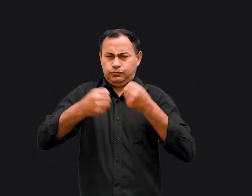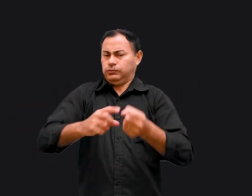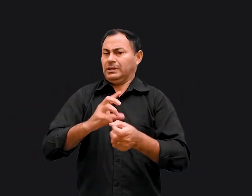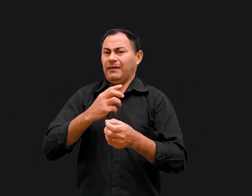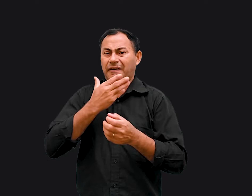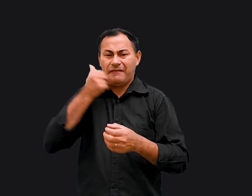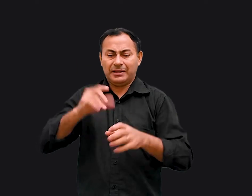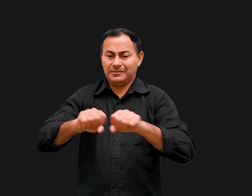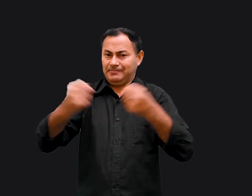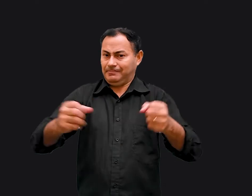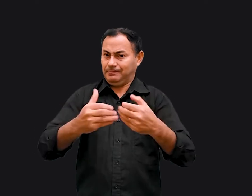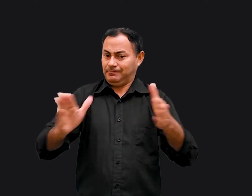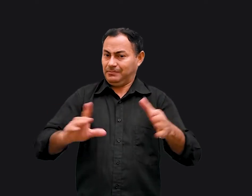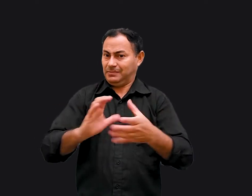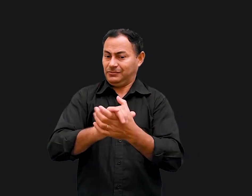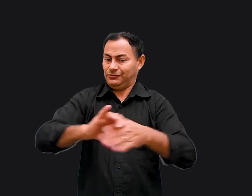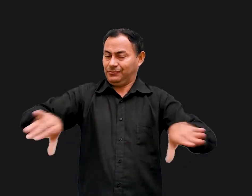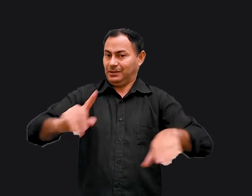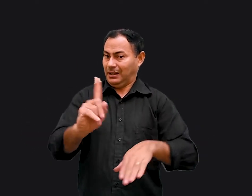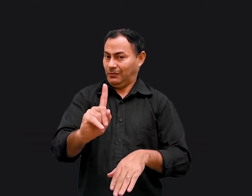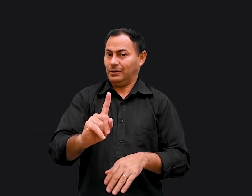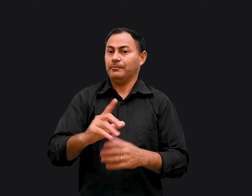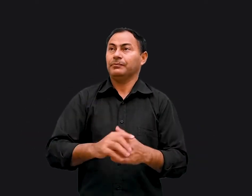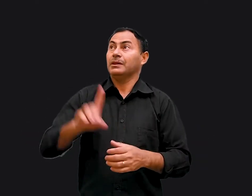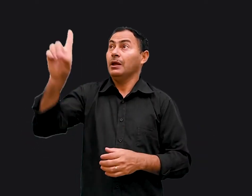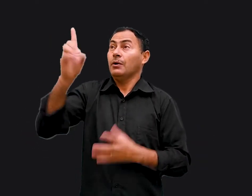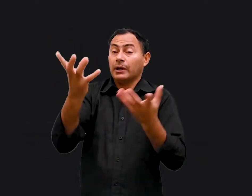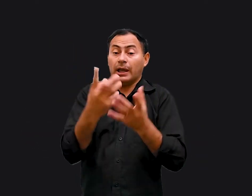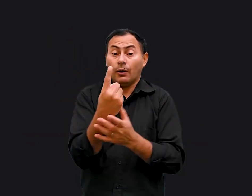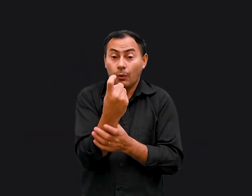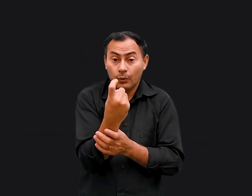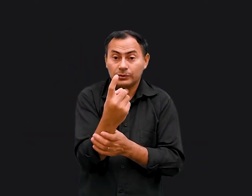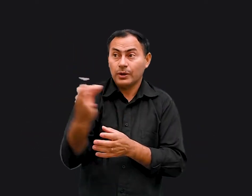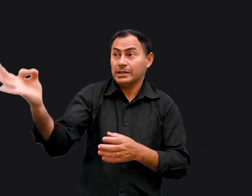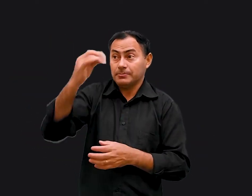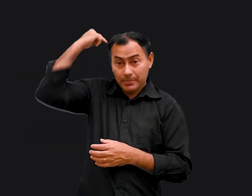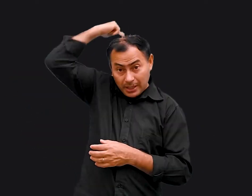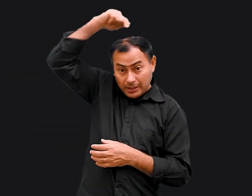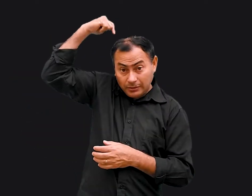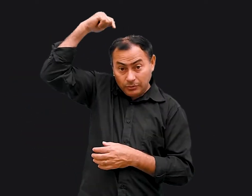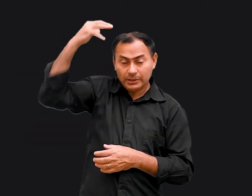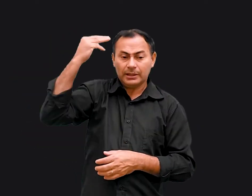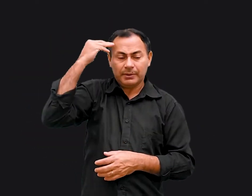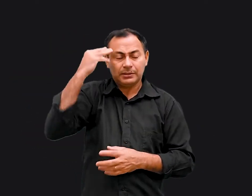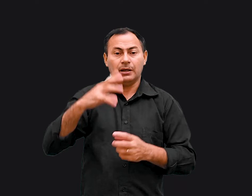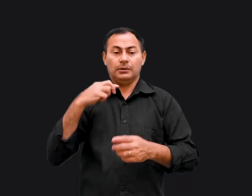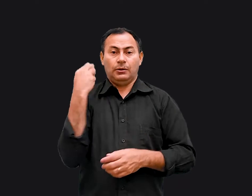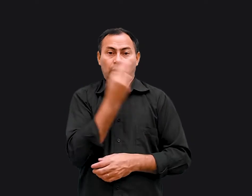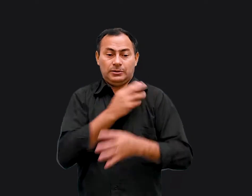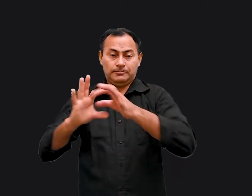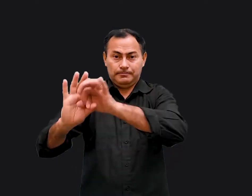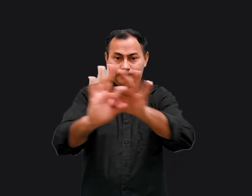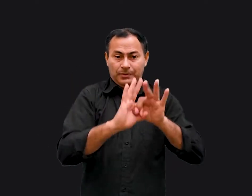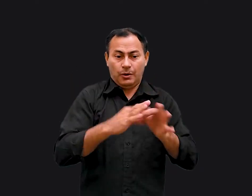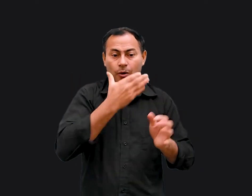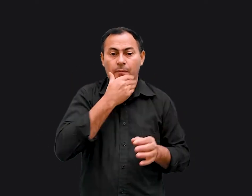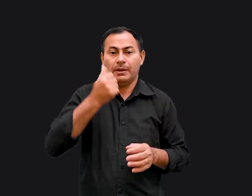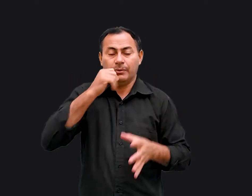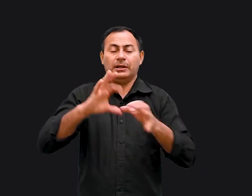facilmente. Ele pretendia que fôssemos um no espírito e na mente. Assim nossa união física será o que deveria ser.